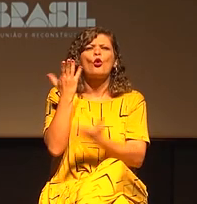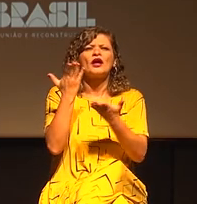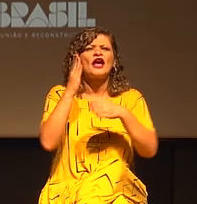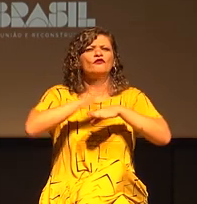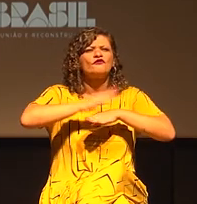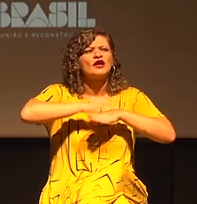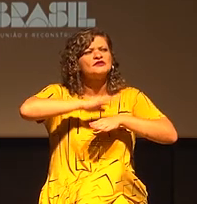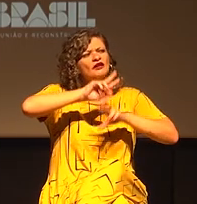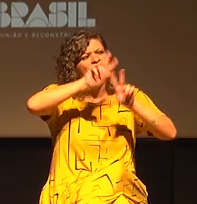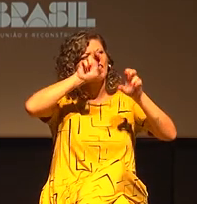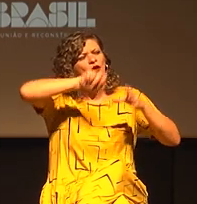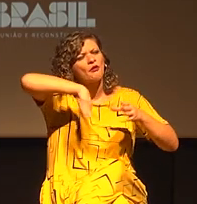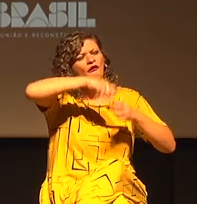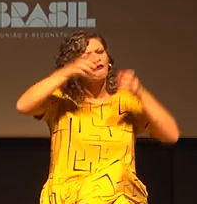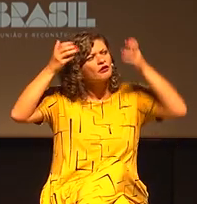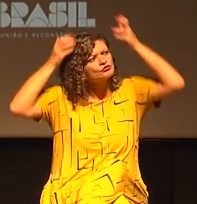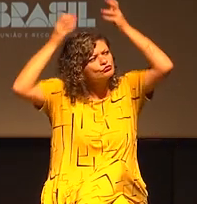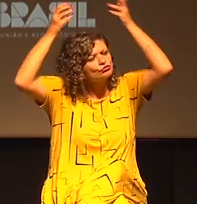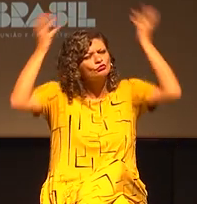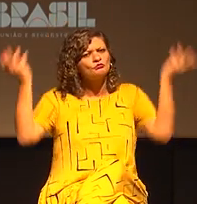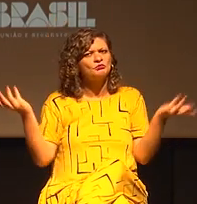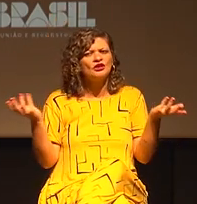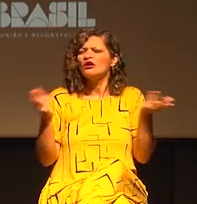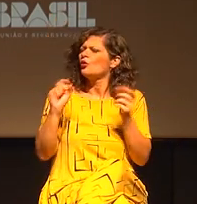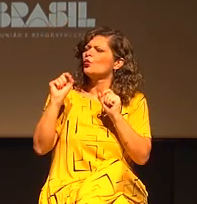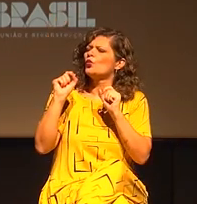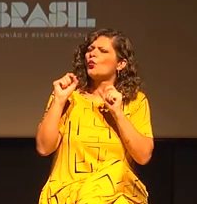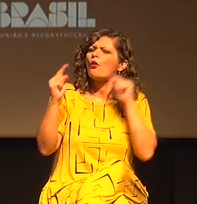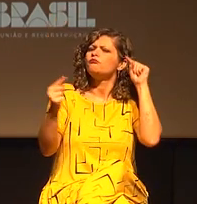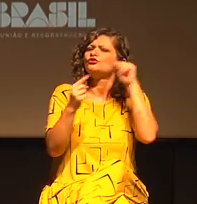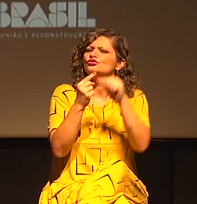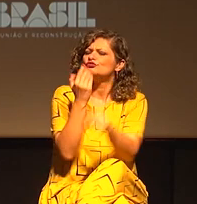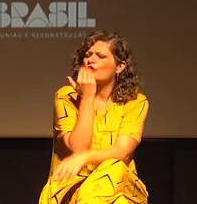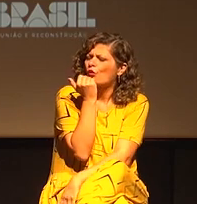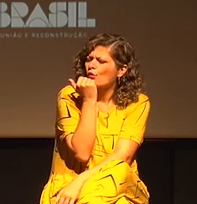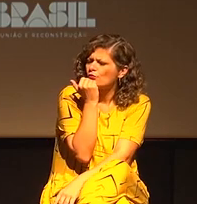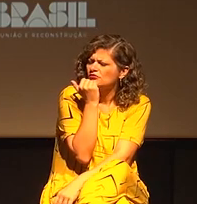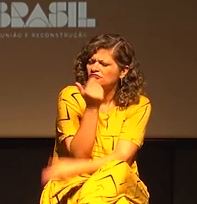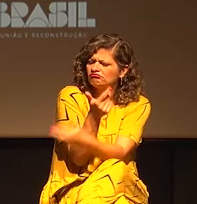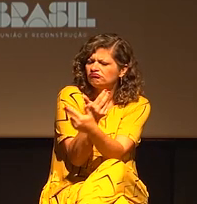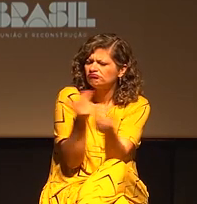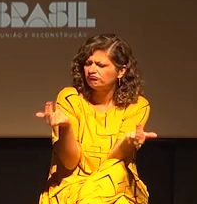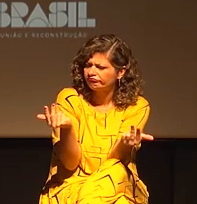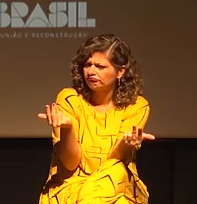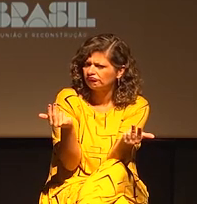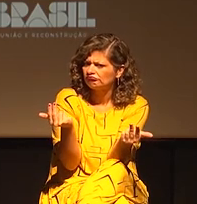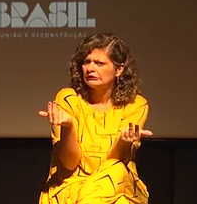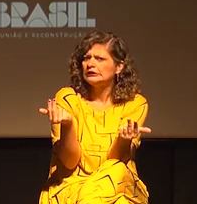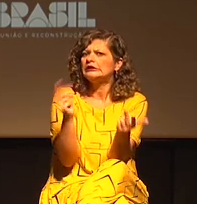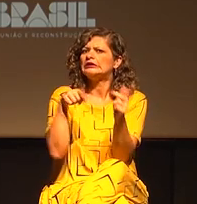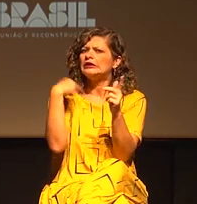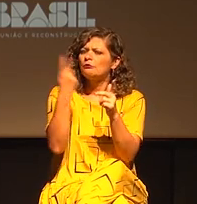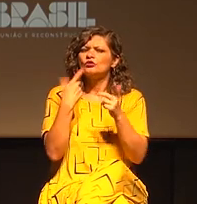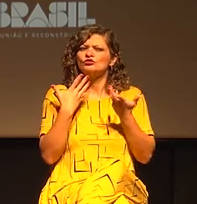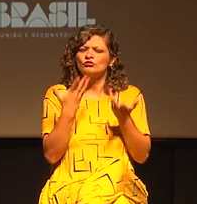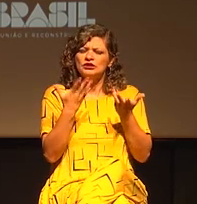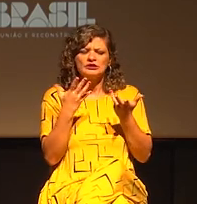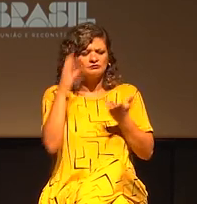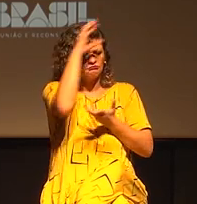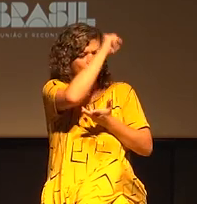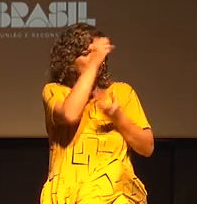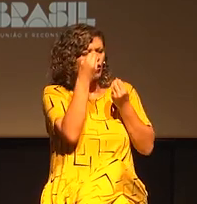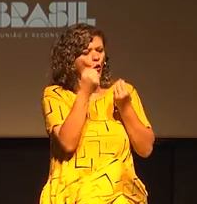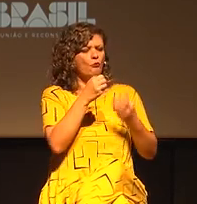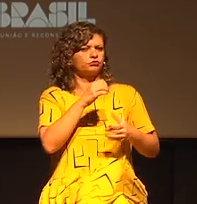para mim que primeiro eu quis entender o que qual que era a função do alimento depois eu quis desenvolver técnicas